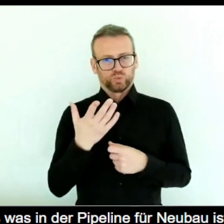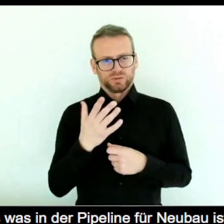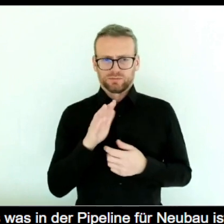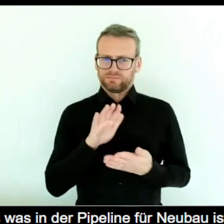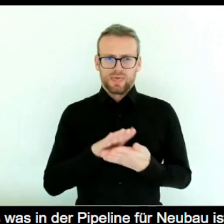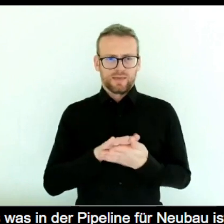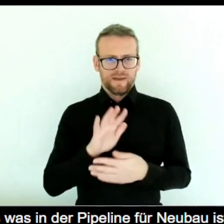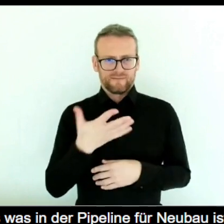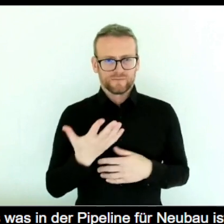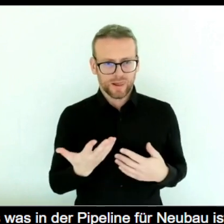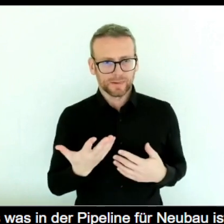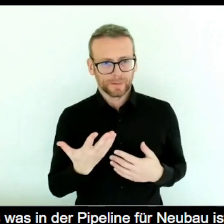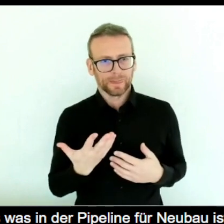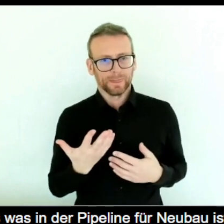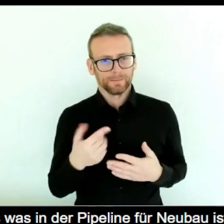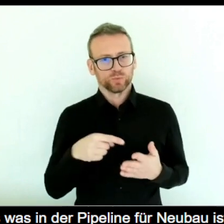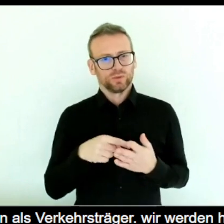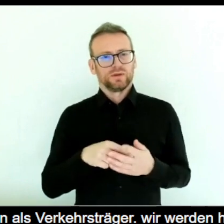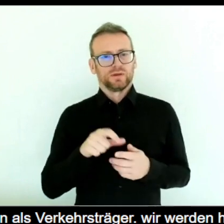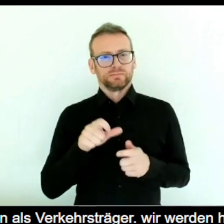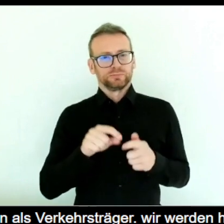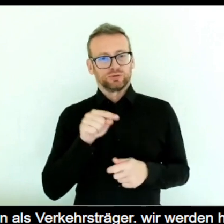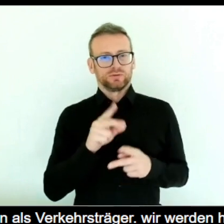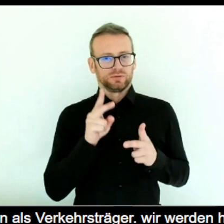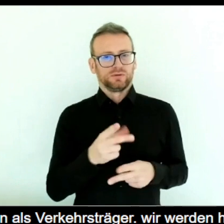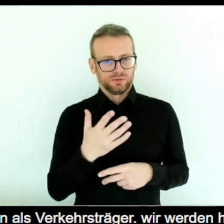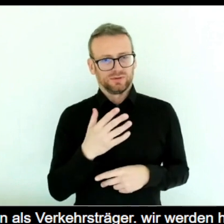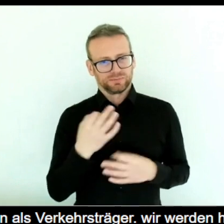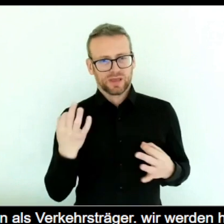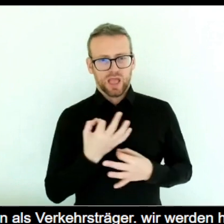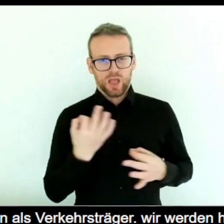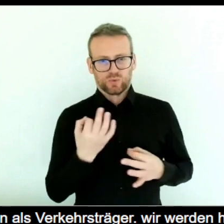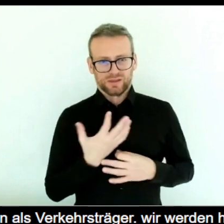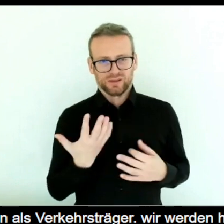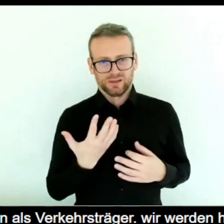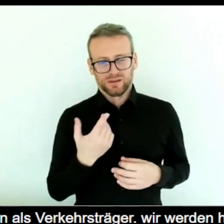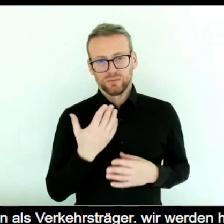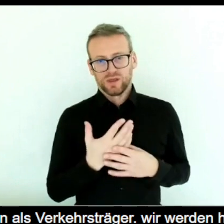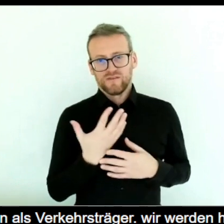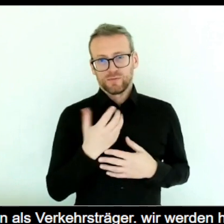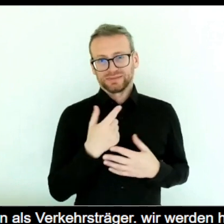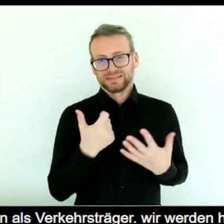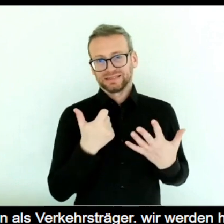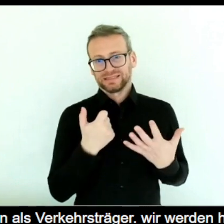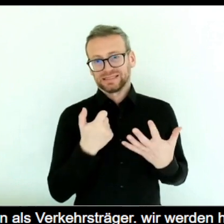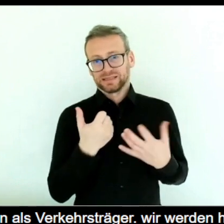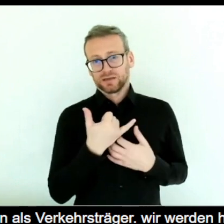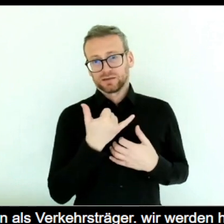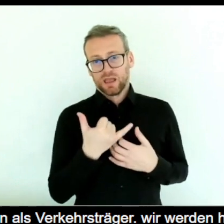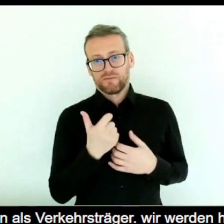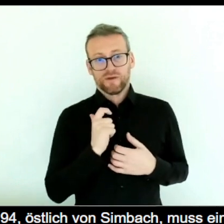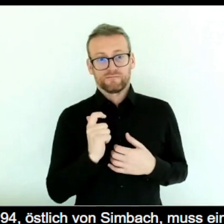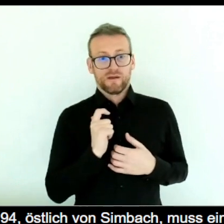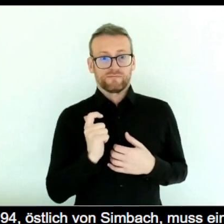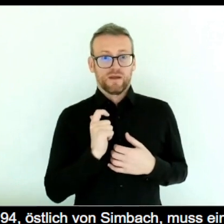die im vordringlichen oder im weiteren Bedarf sind. Ich sage nur, die A3 aktuell zwischen Deckendorf und Hengersberg. Die A8 von München bis zur